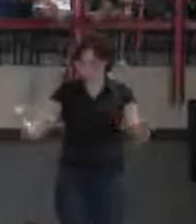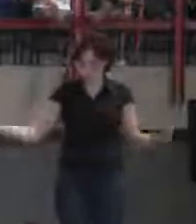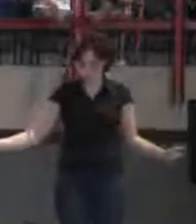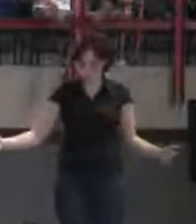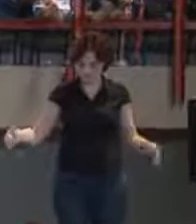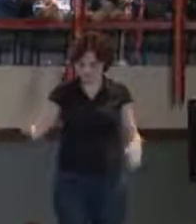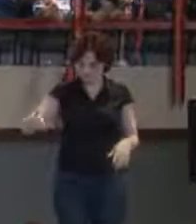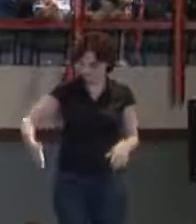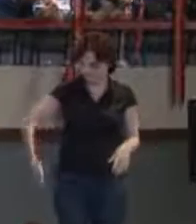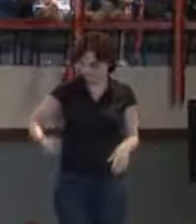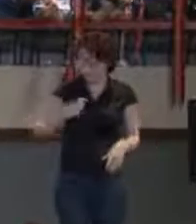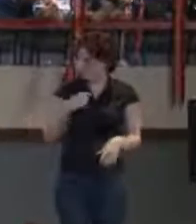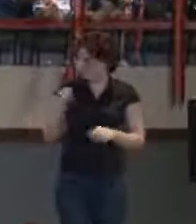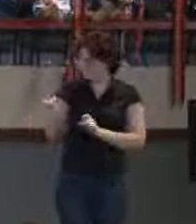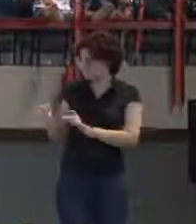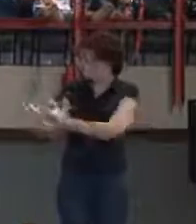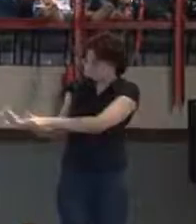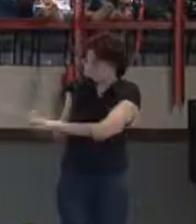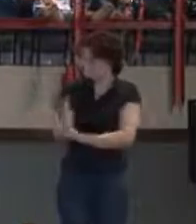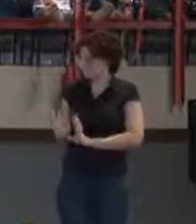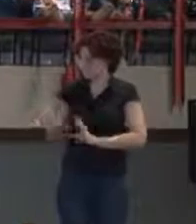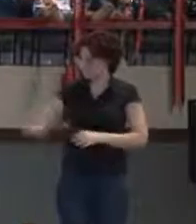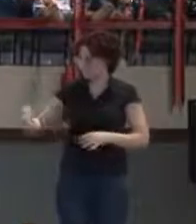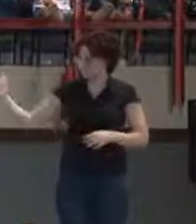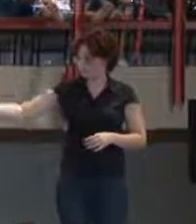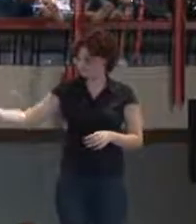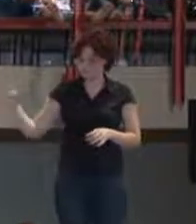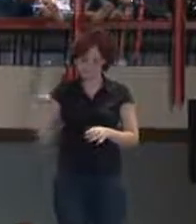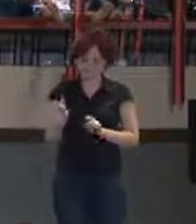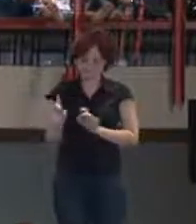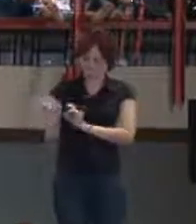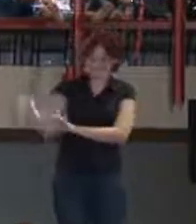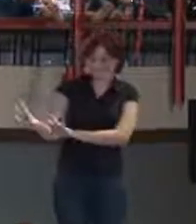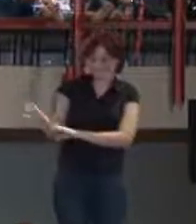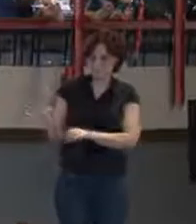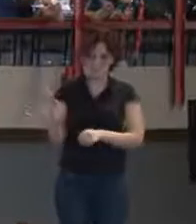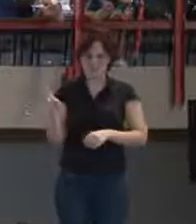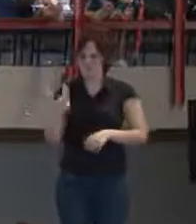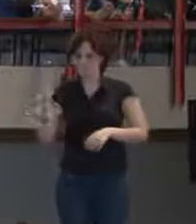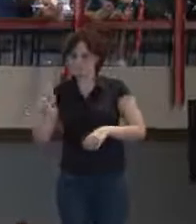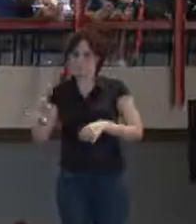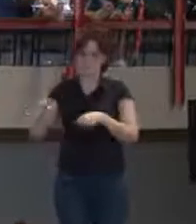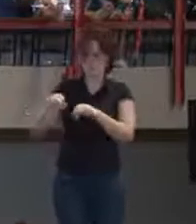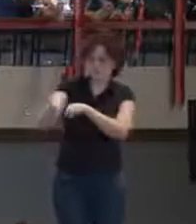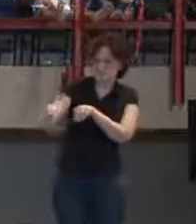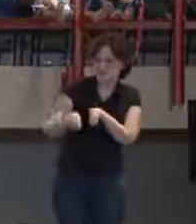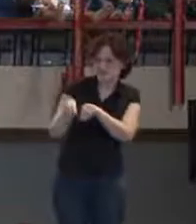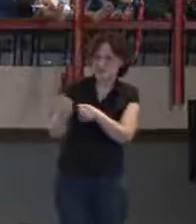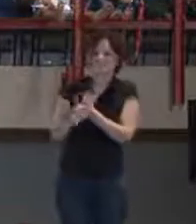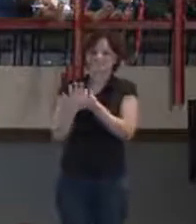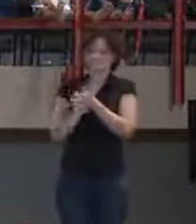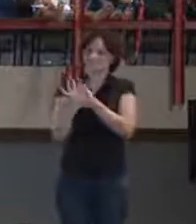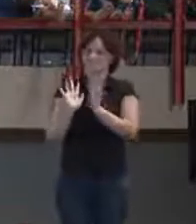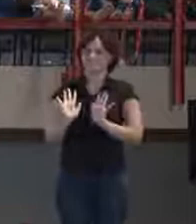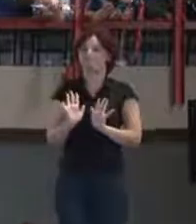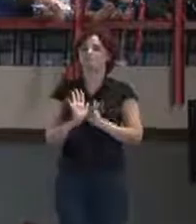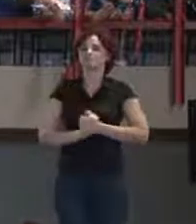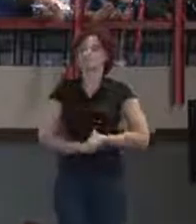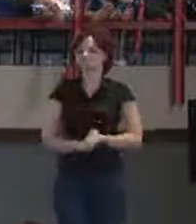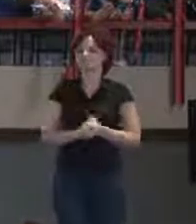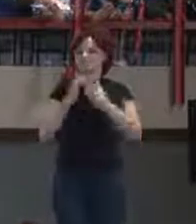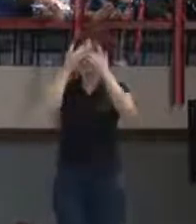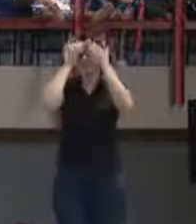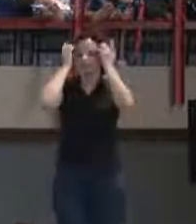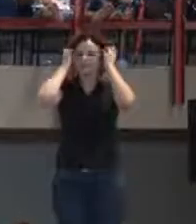gente, eu não uso. Eu não planto, eu não faço nada. Tá? Aí o que você faz? Por uma decisão que tinha que